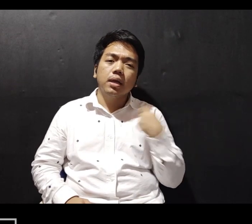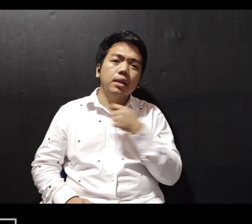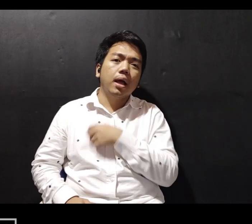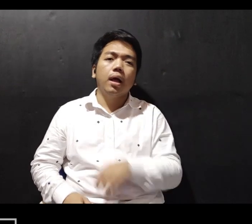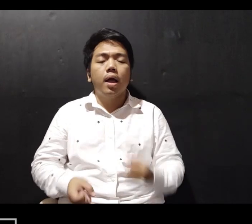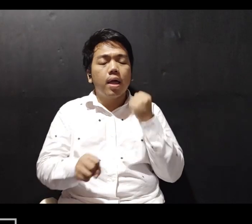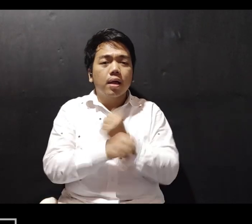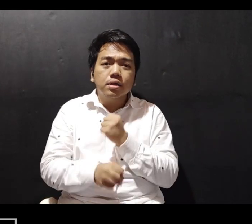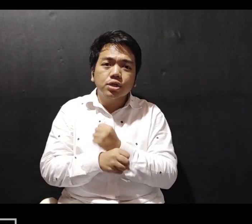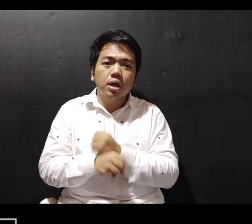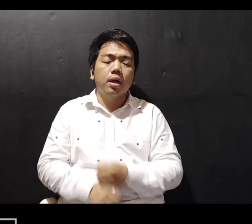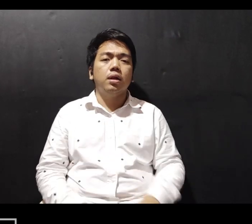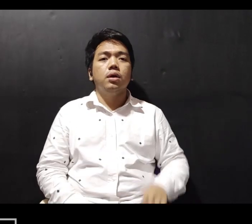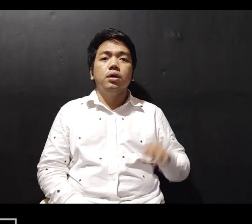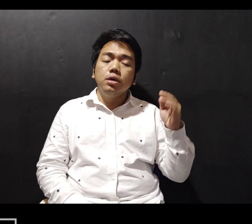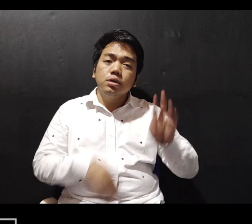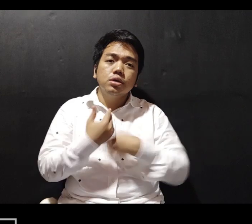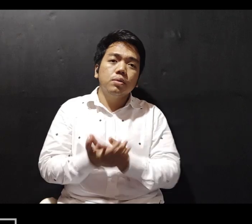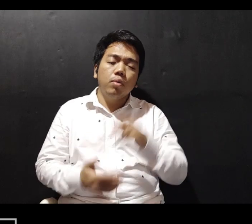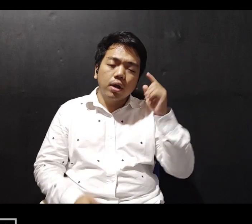masa penantian itu sangat-sangat menentukan.